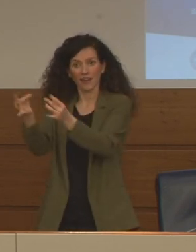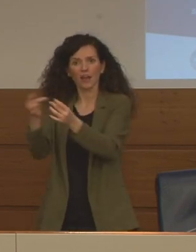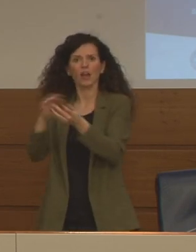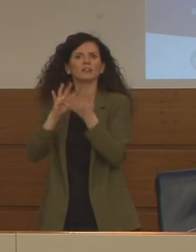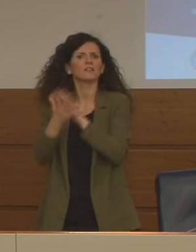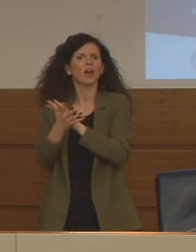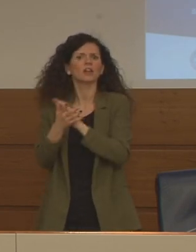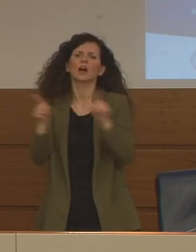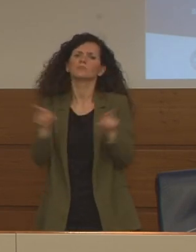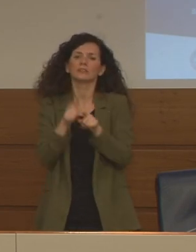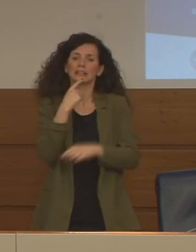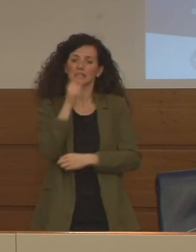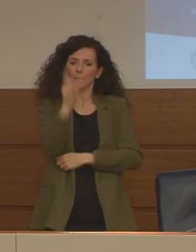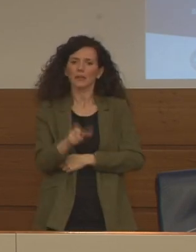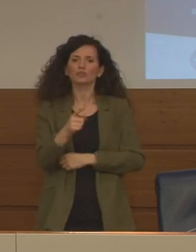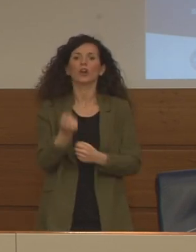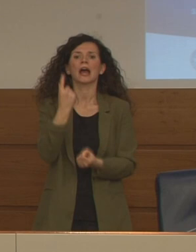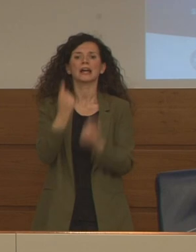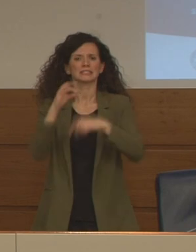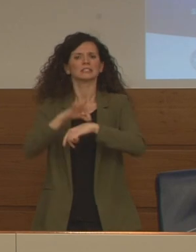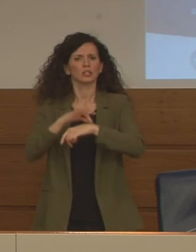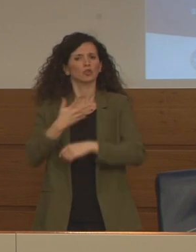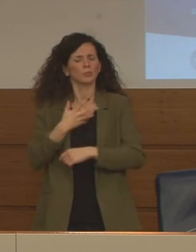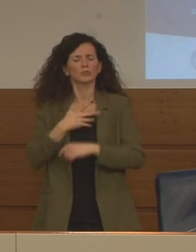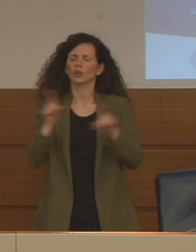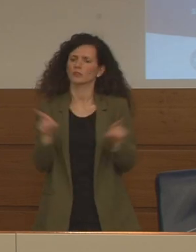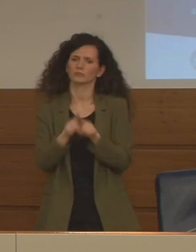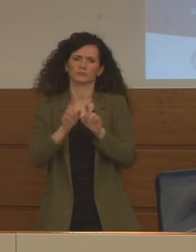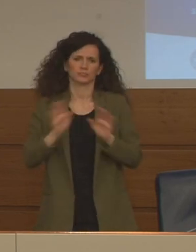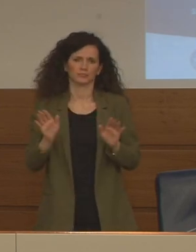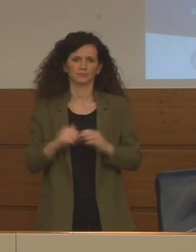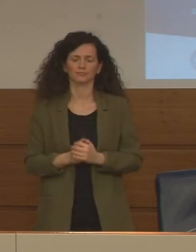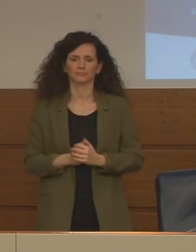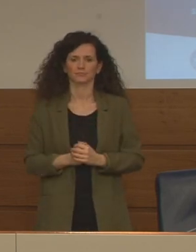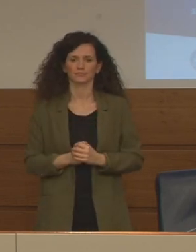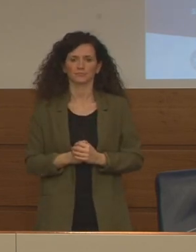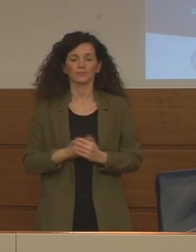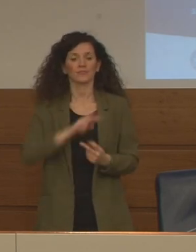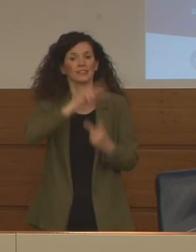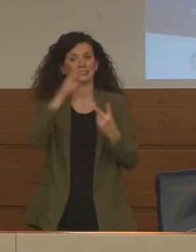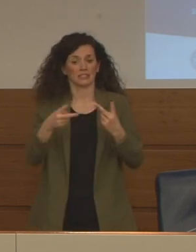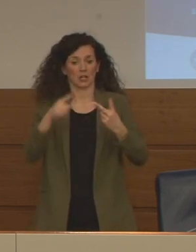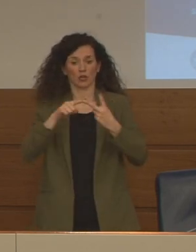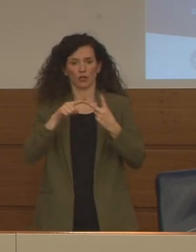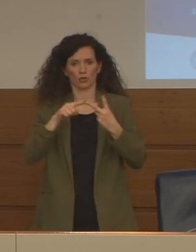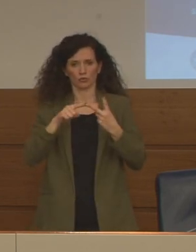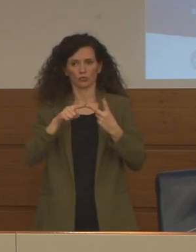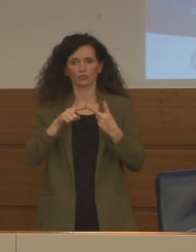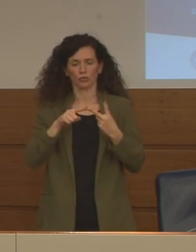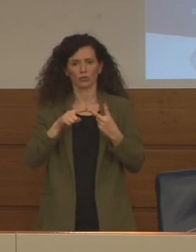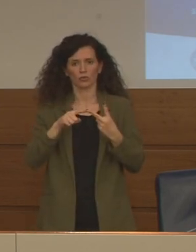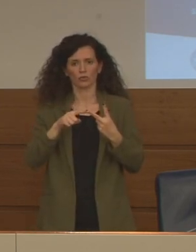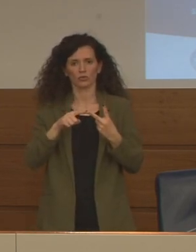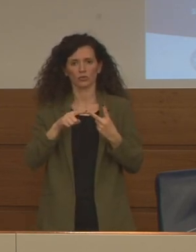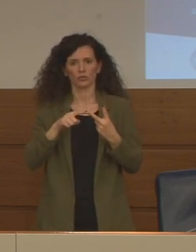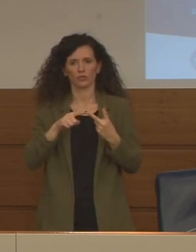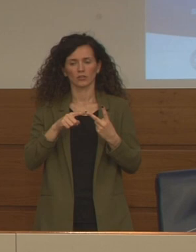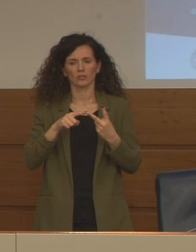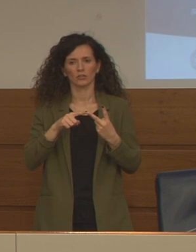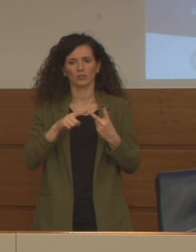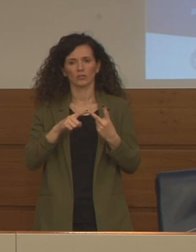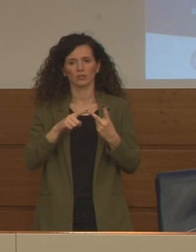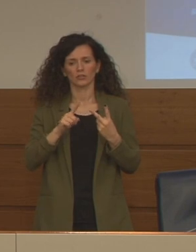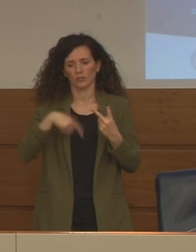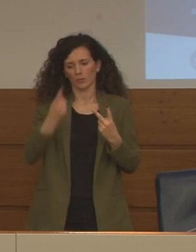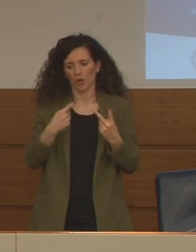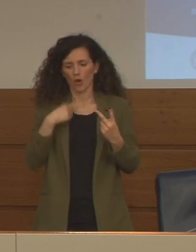sintomatiche questo è il passaggio estremamente importante la seconda grande raccomandazione prima poi di aria avviarmi all'analisi